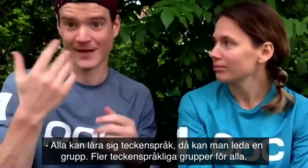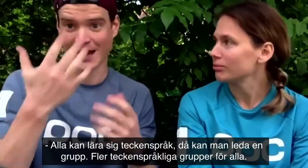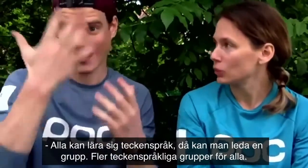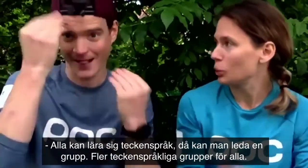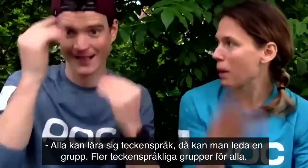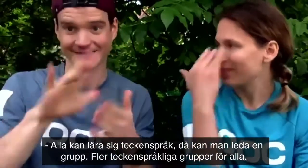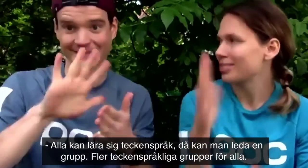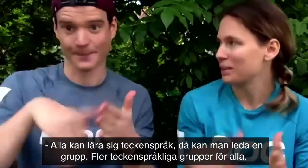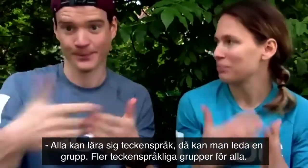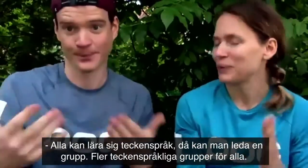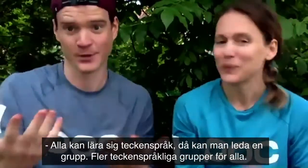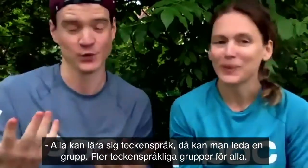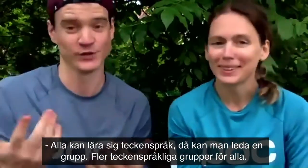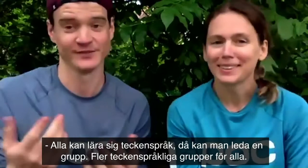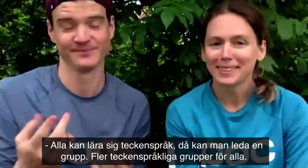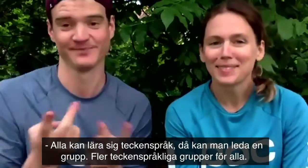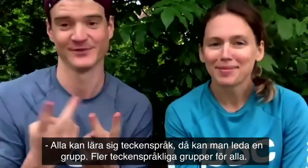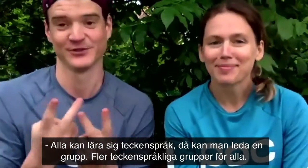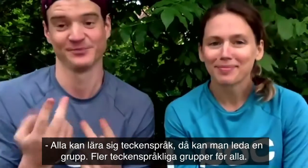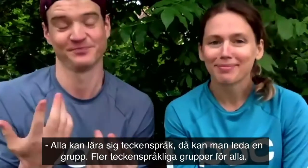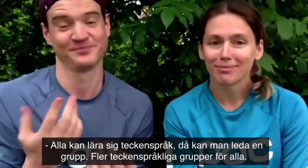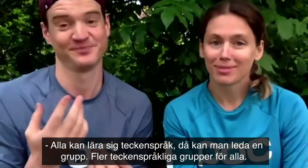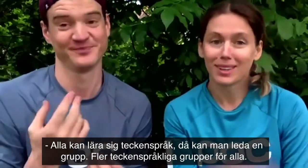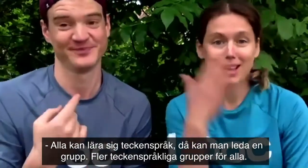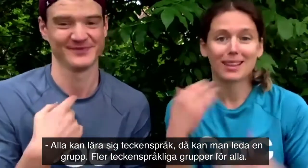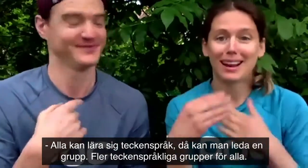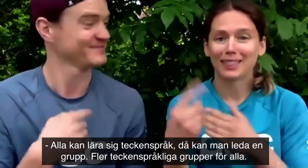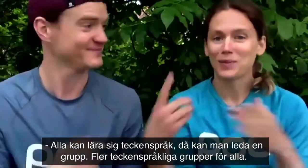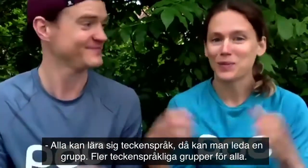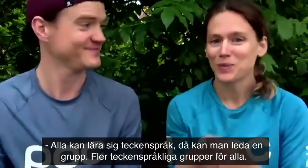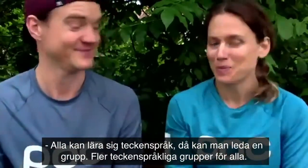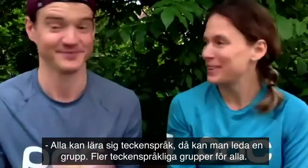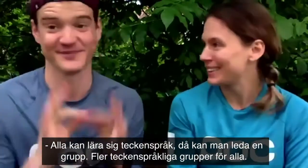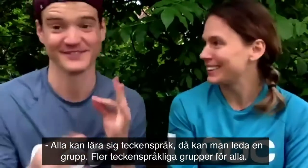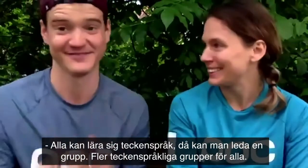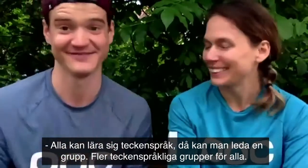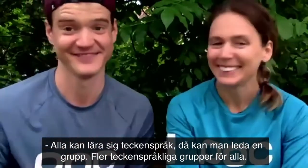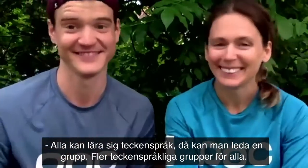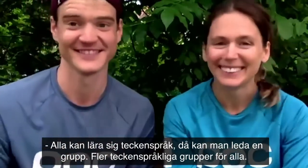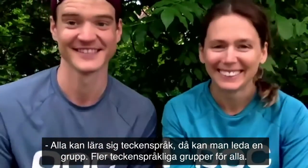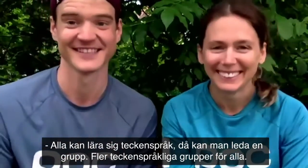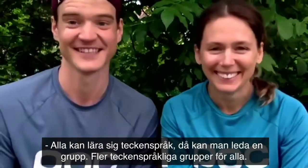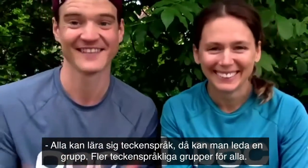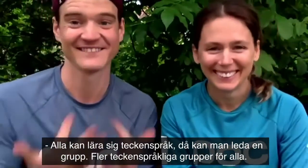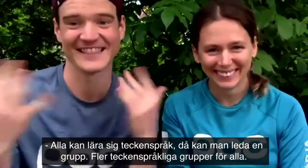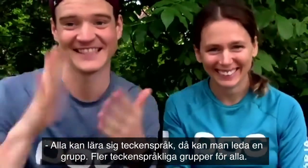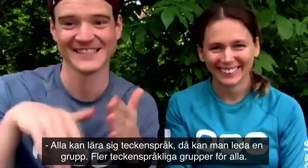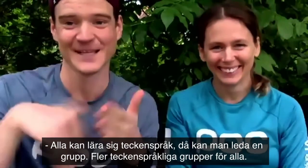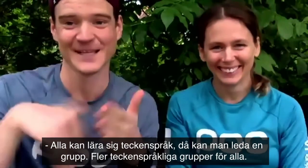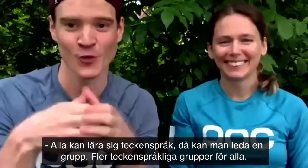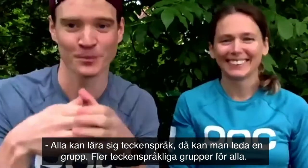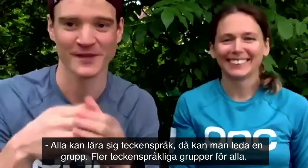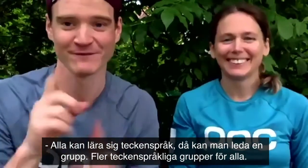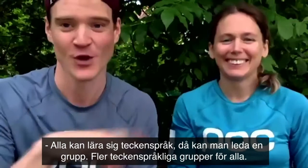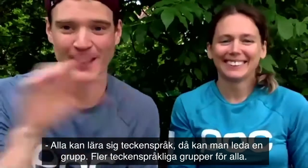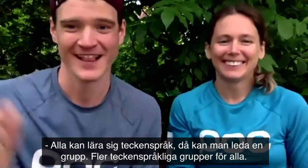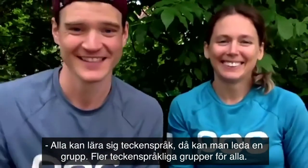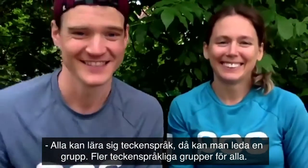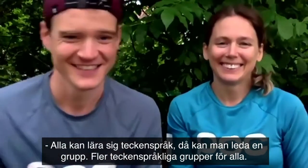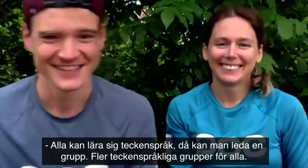Så att alla kan lära sig teckenspråk. Så är det ju. Så att ja, då kan man leda en grupp. Ja. Fler teckenspråkliga